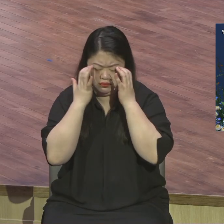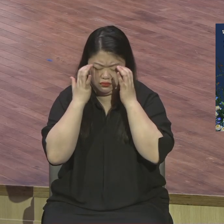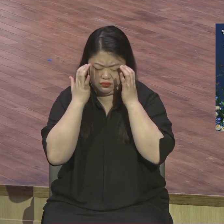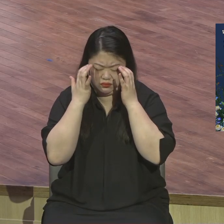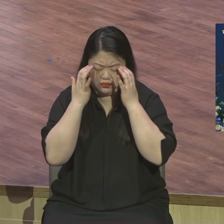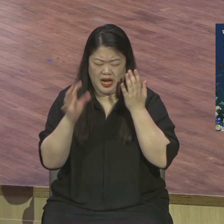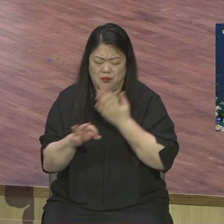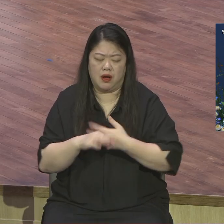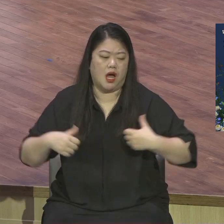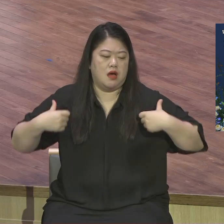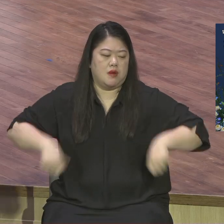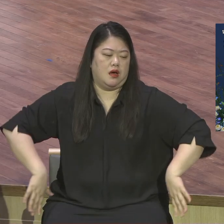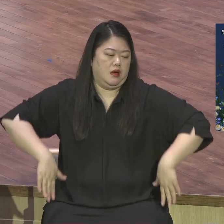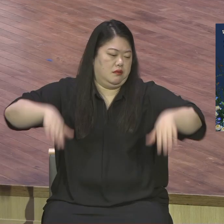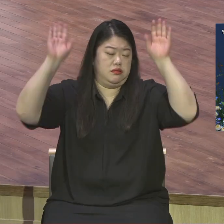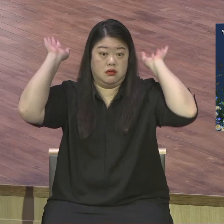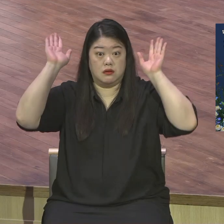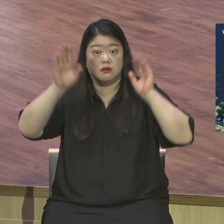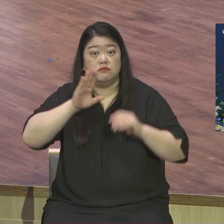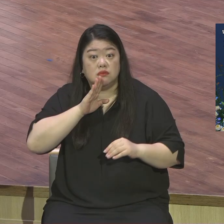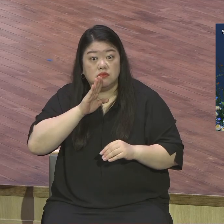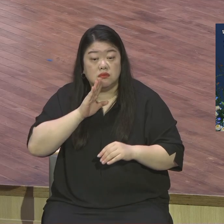그게 신기하죠